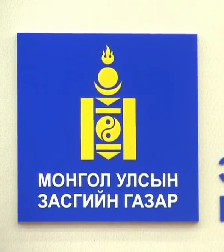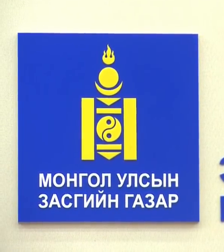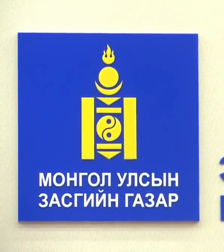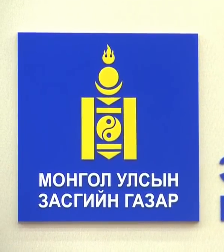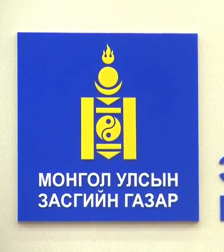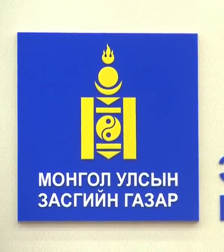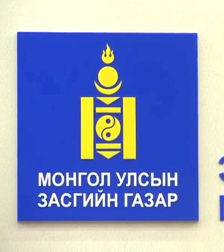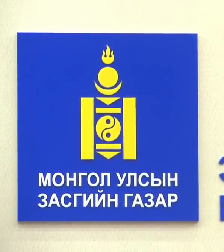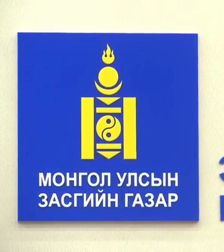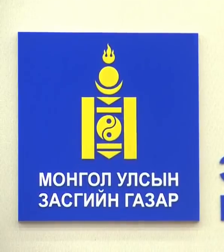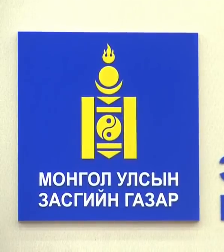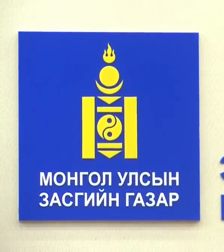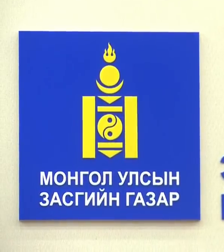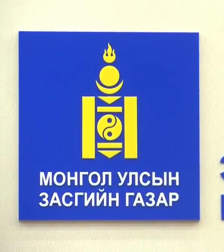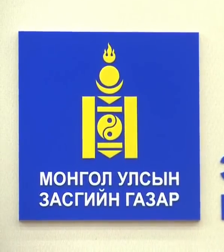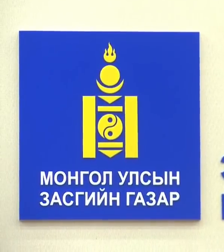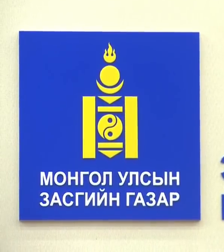Nicole, Nicole, Nicole.